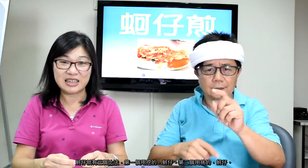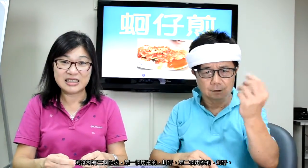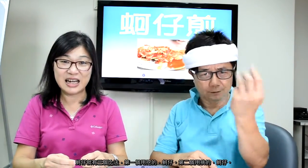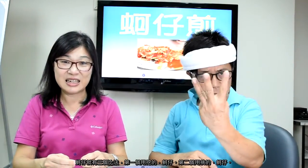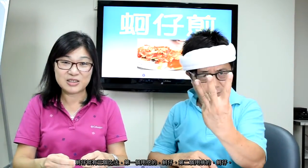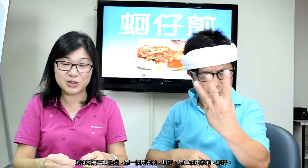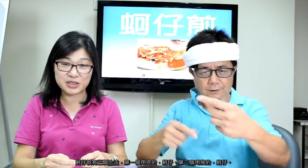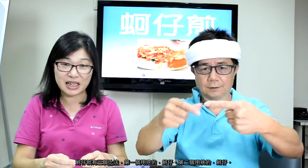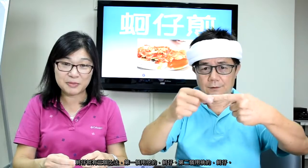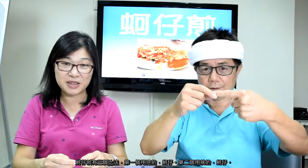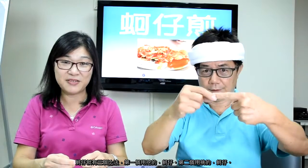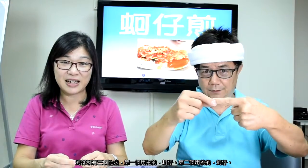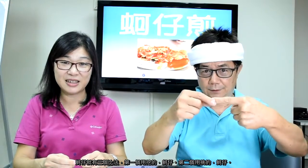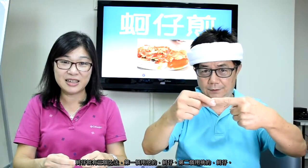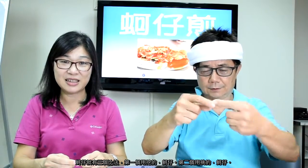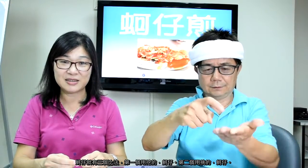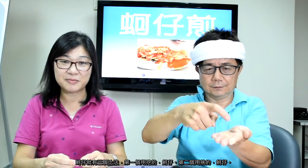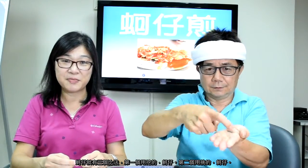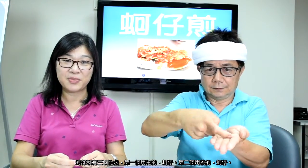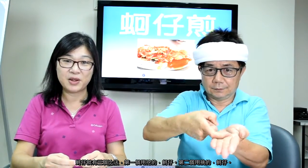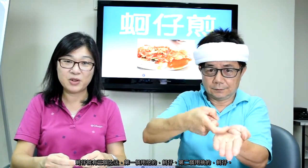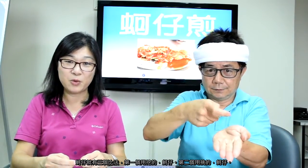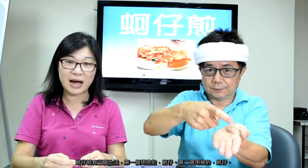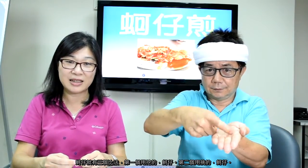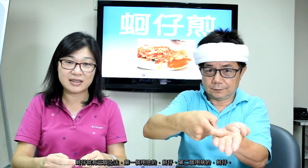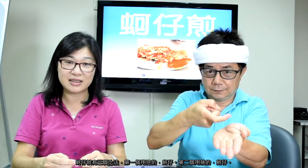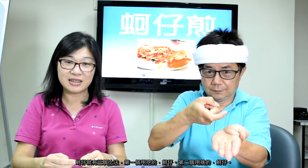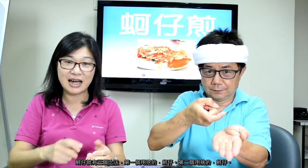蚵仔就有三个笔法，第一个用挖的蚵仔，